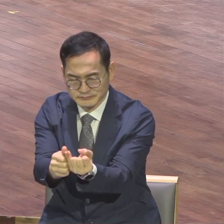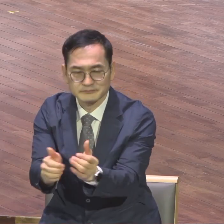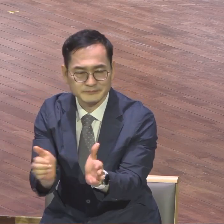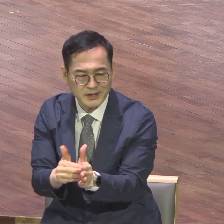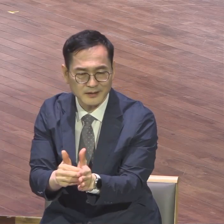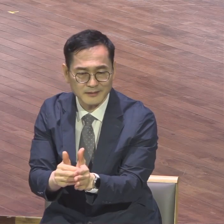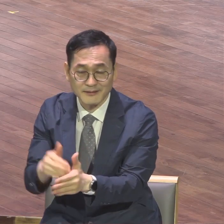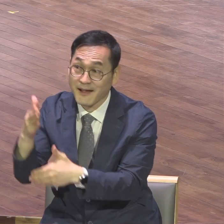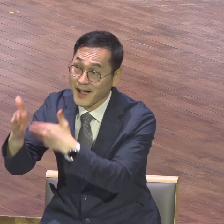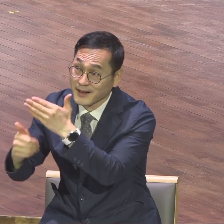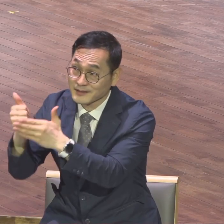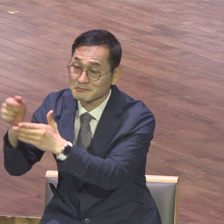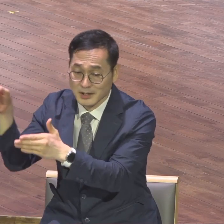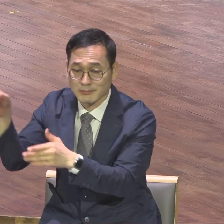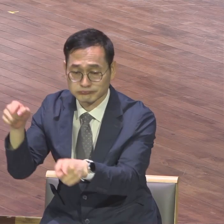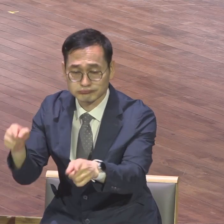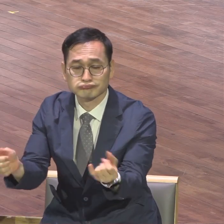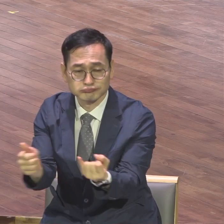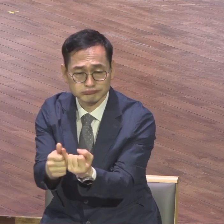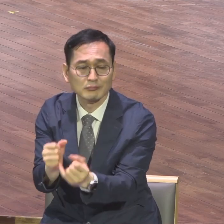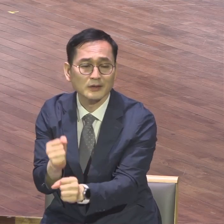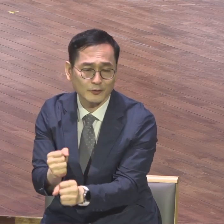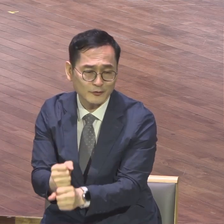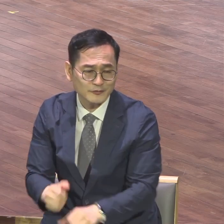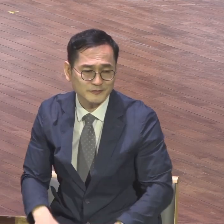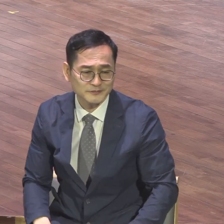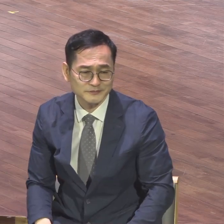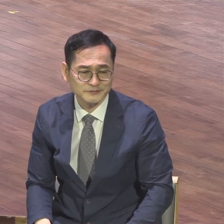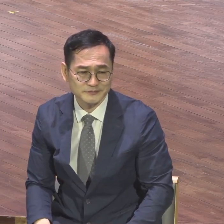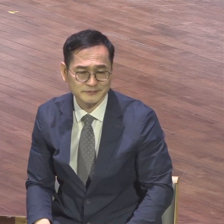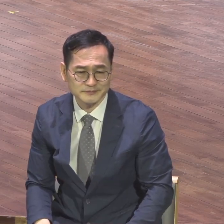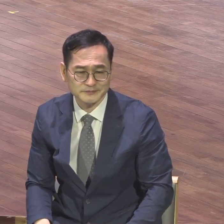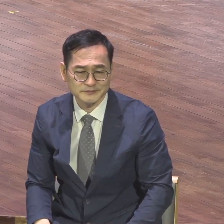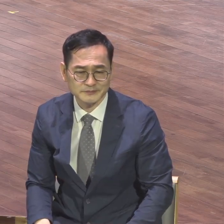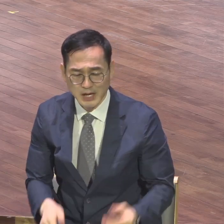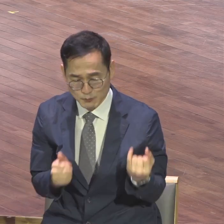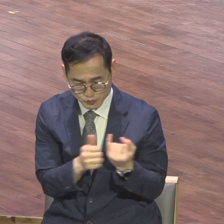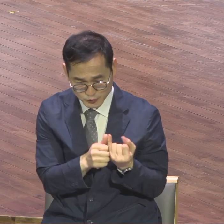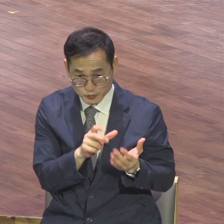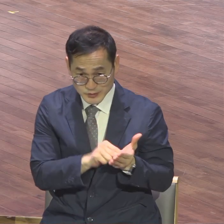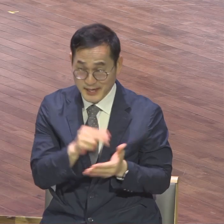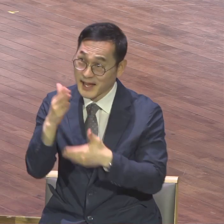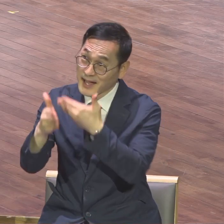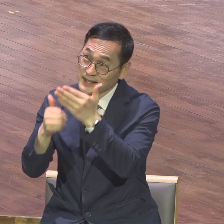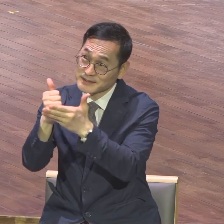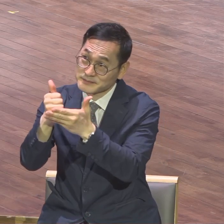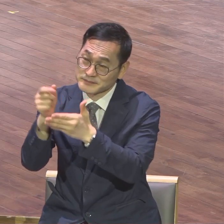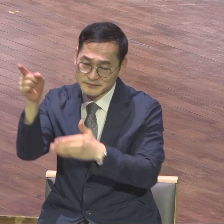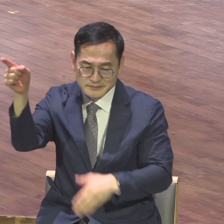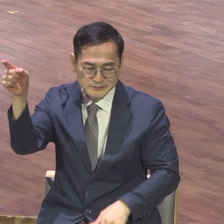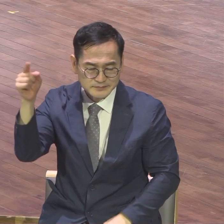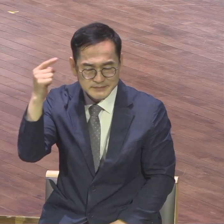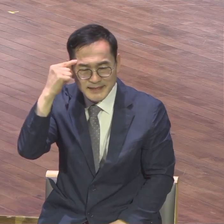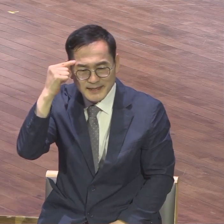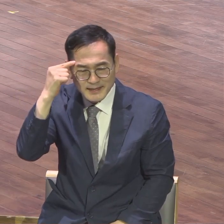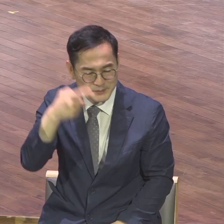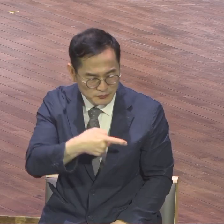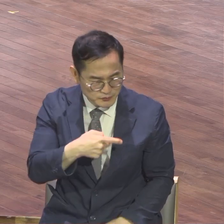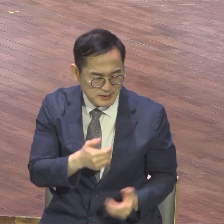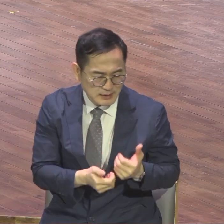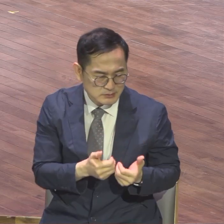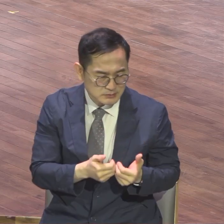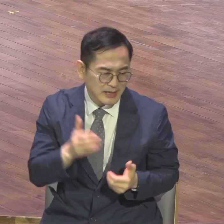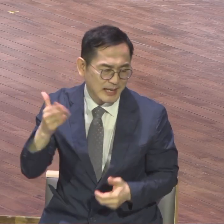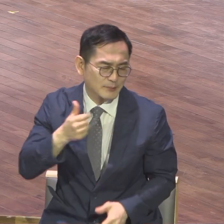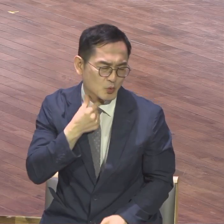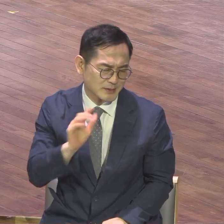말이. 네 영적 의식을 가지고 있으면 부부의 문제가 의외로 쉽게 풀리게 됩니다. 비단 부부 문제뿐만